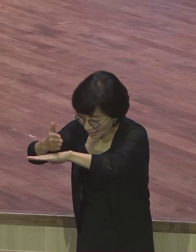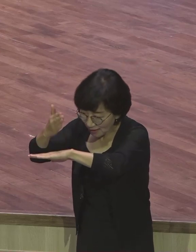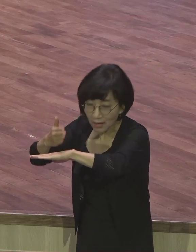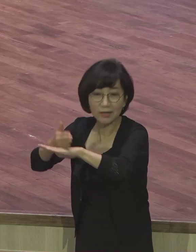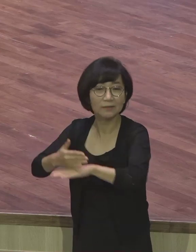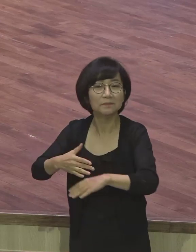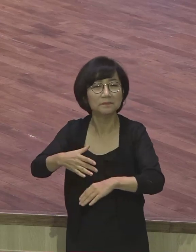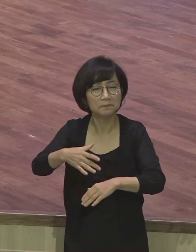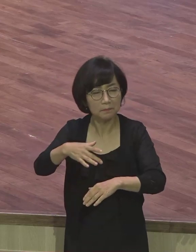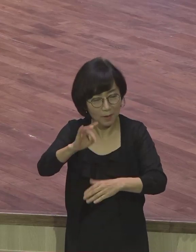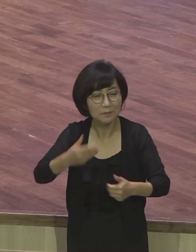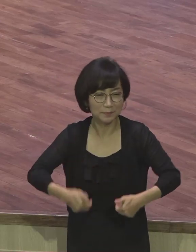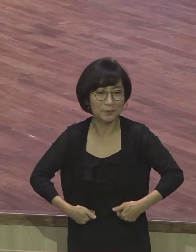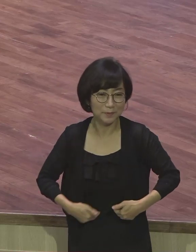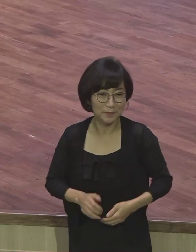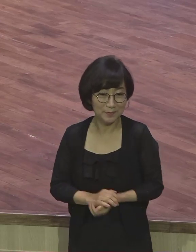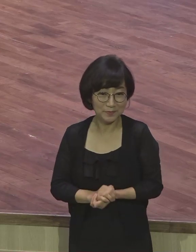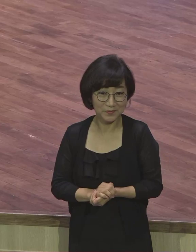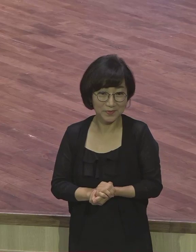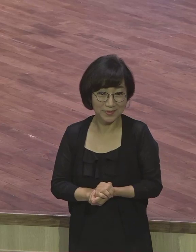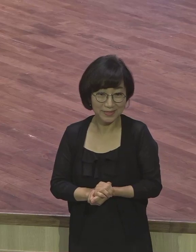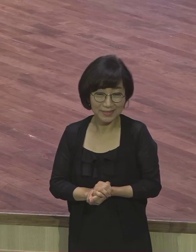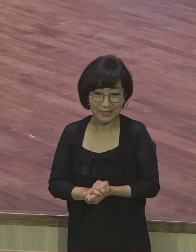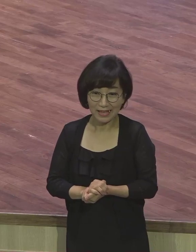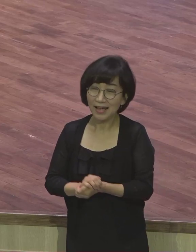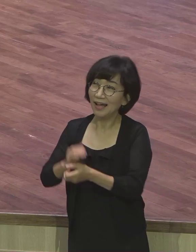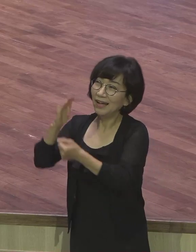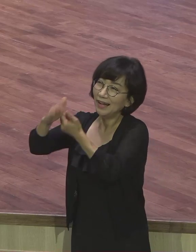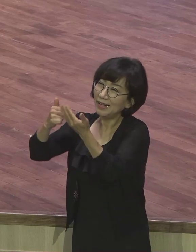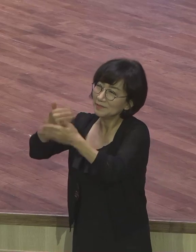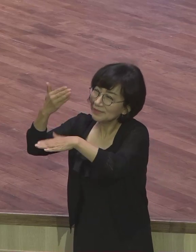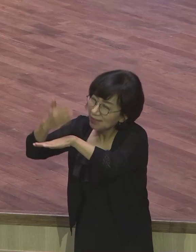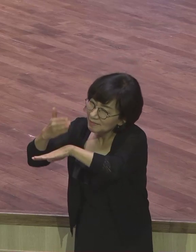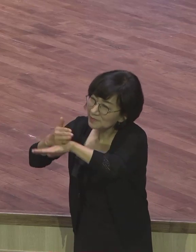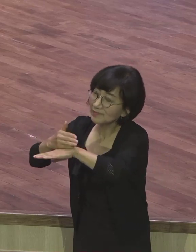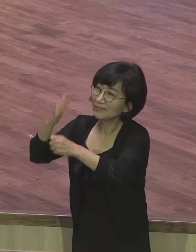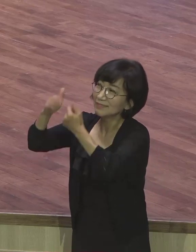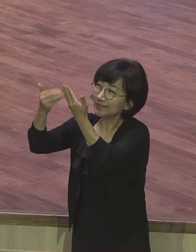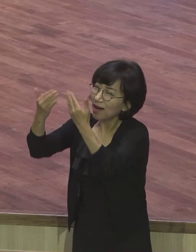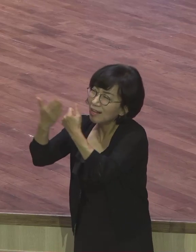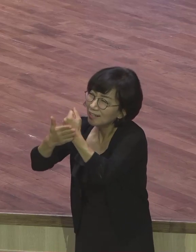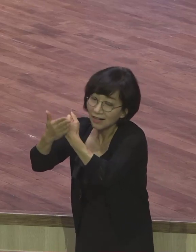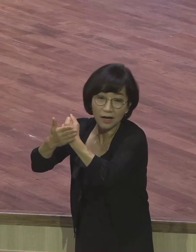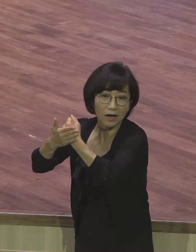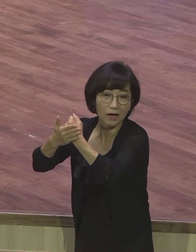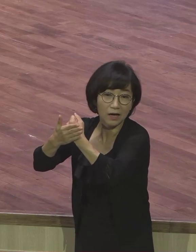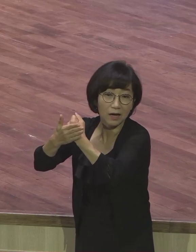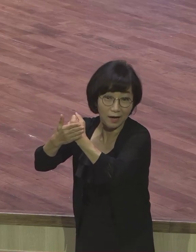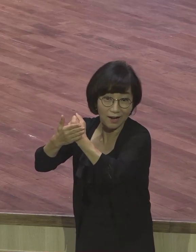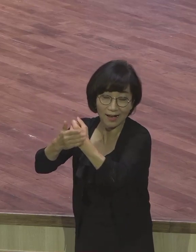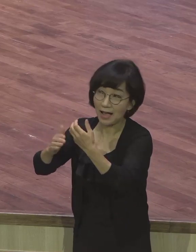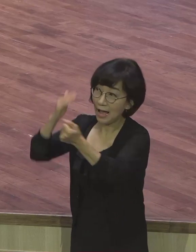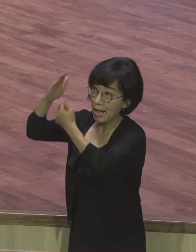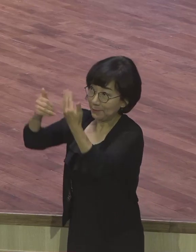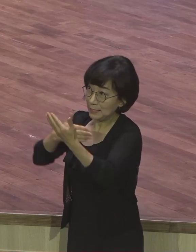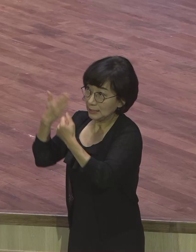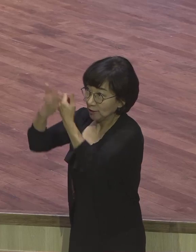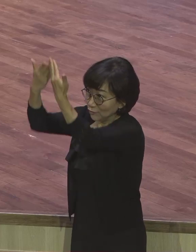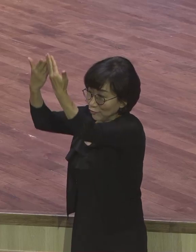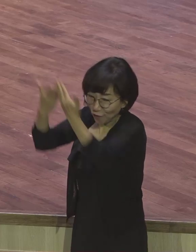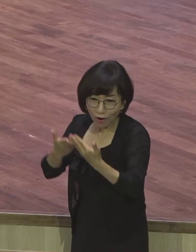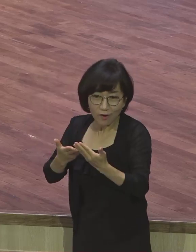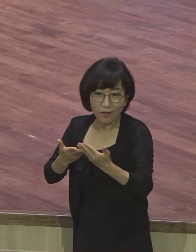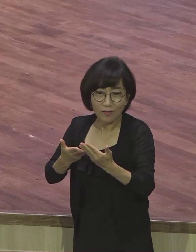돼. 하나님의 은혜에 대한 감사의식이 먼저 있어야 돼. 내게 주신 은혜로 말미암아